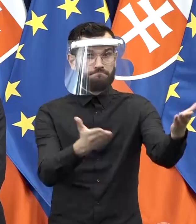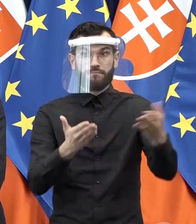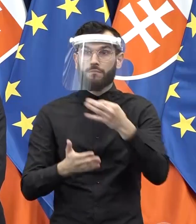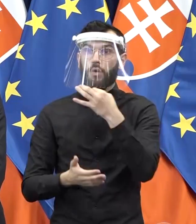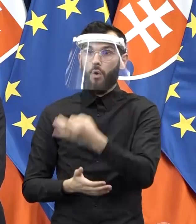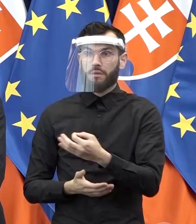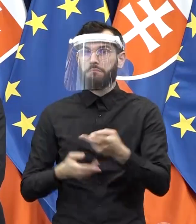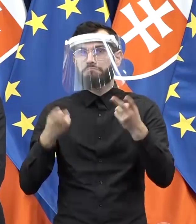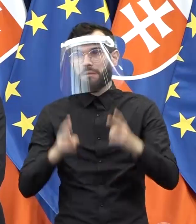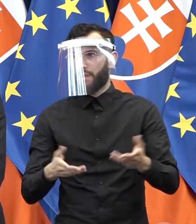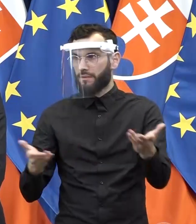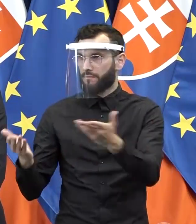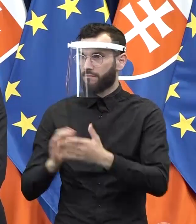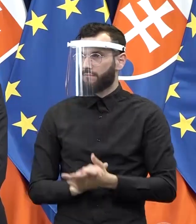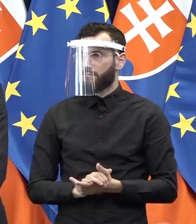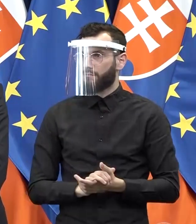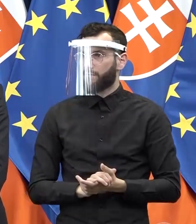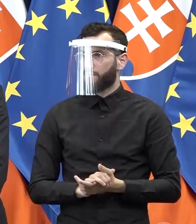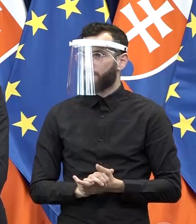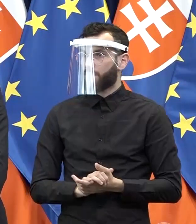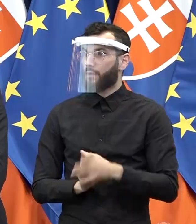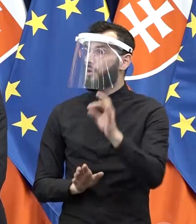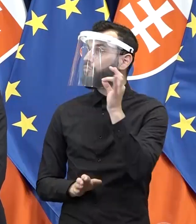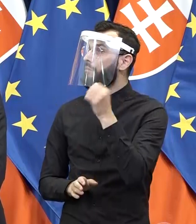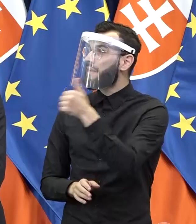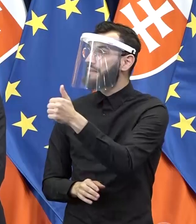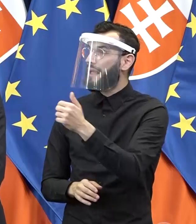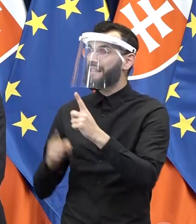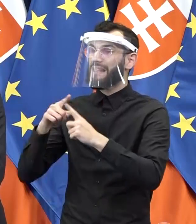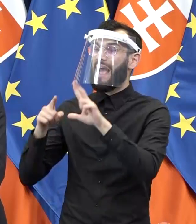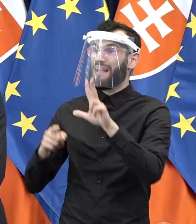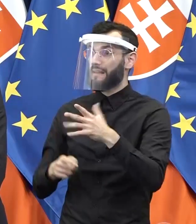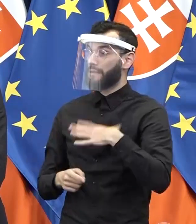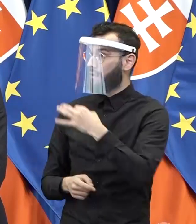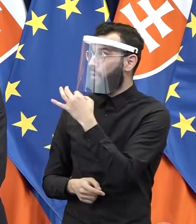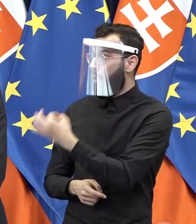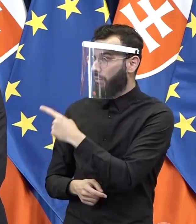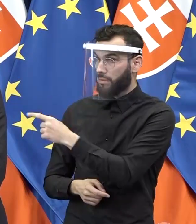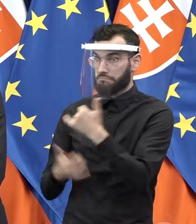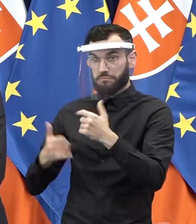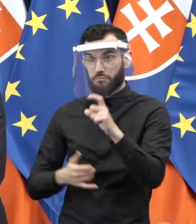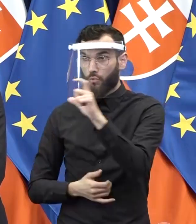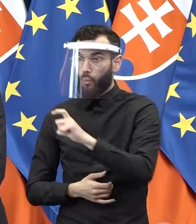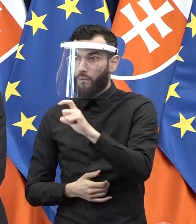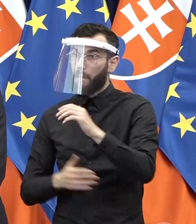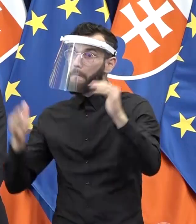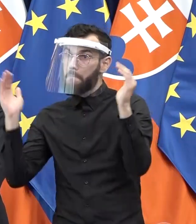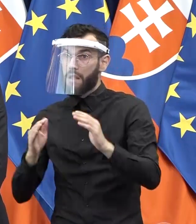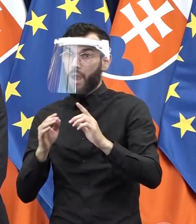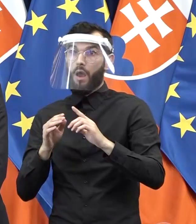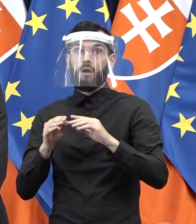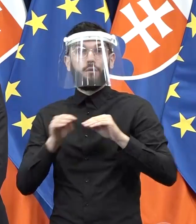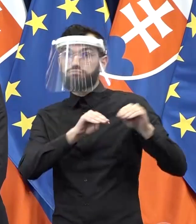otázky, alebo prípadne kolegovia. Téatry, nech sa páči. Dobrý deň, Šívák, televízia Téatry. Chcem sa opýtať, na teraz nie je dôvod obmedzenia pohybu a